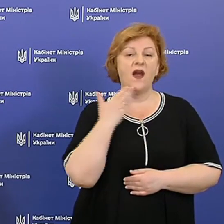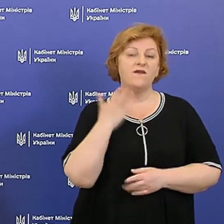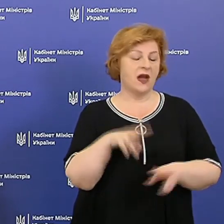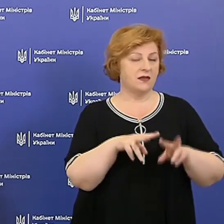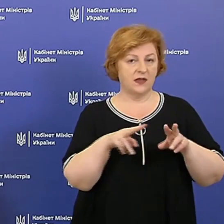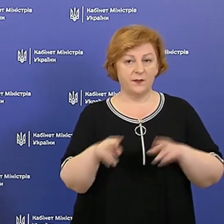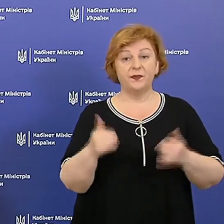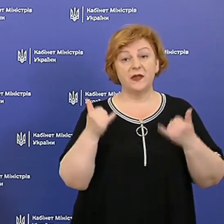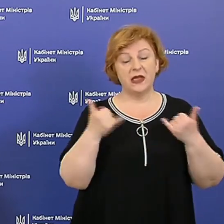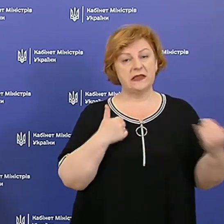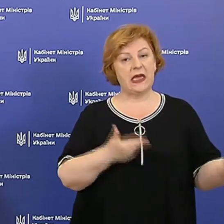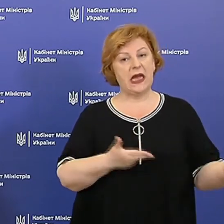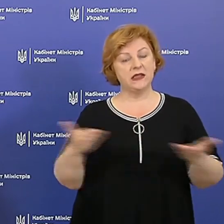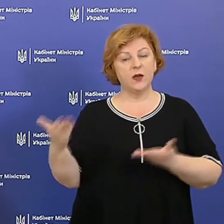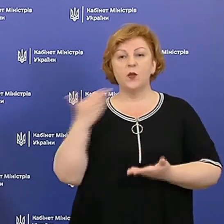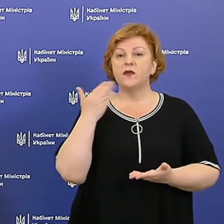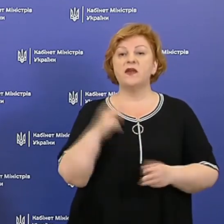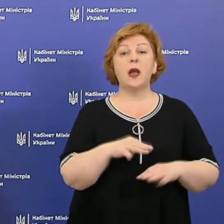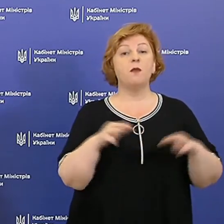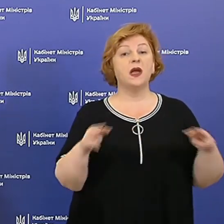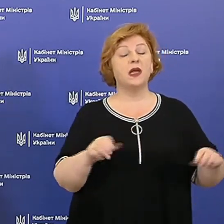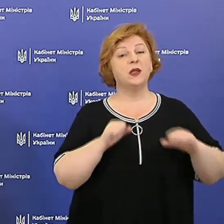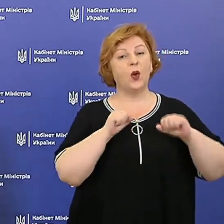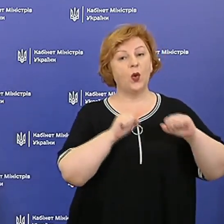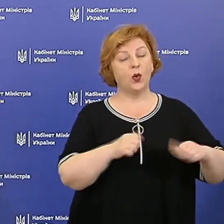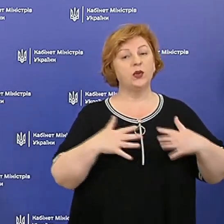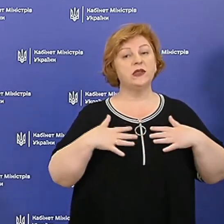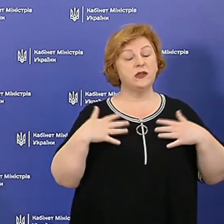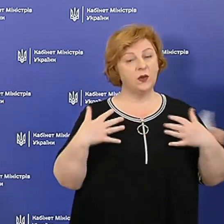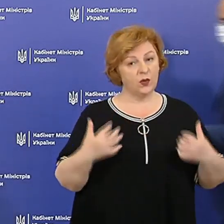самий. І зараз я запрошую до слова міністра охорони здоров'я.